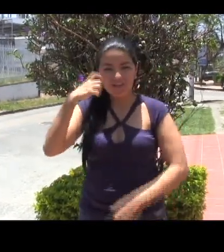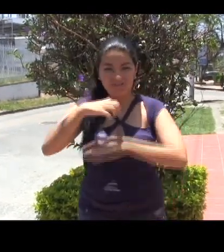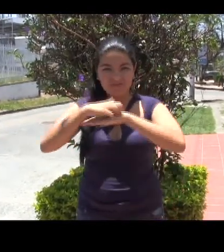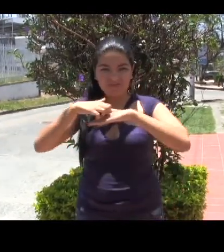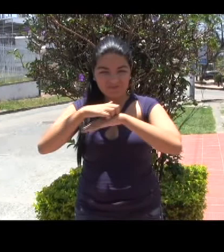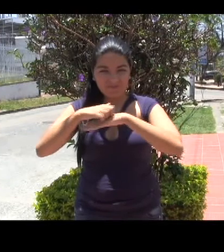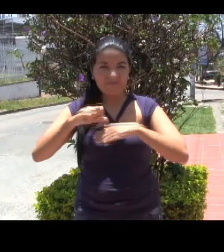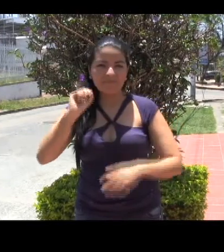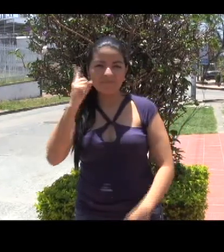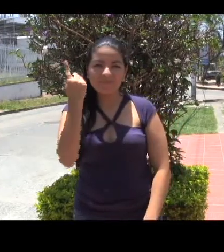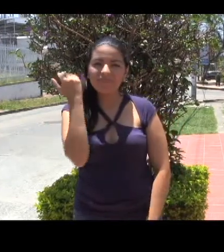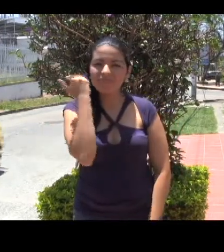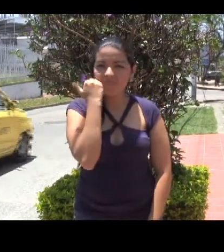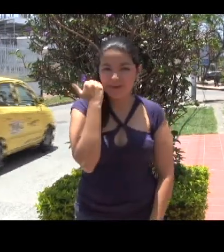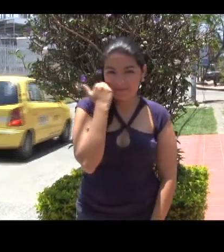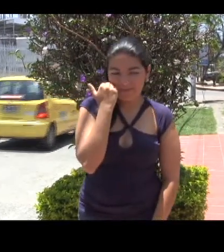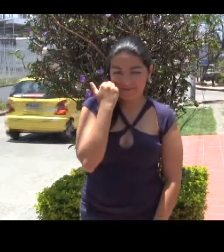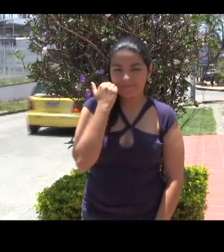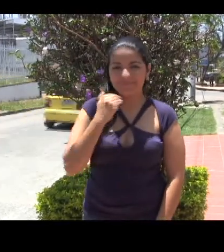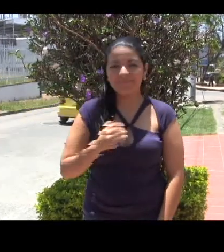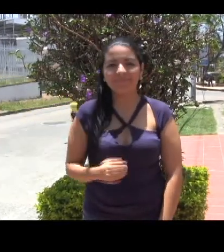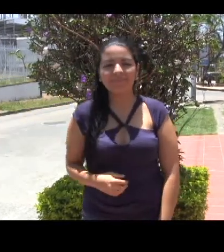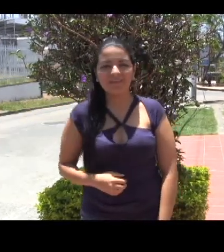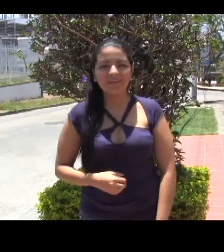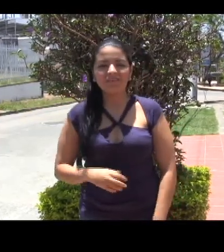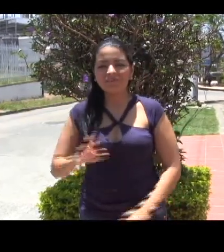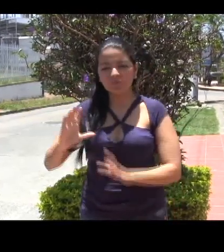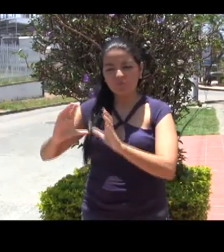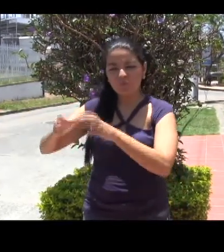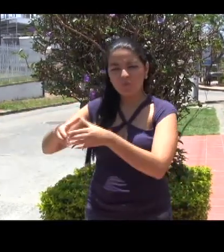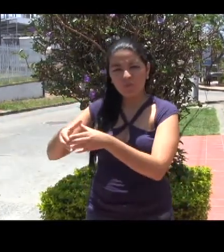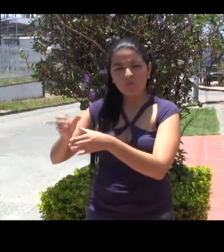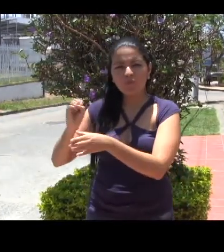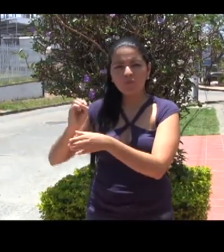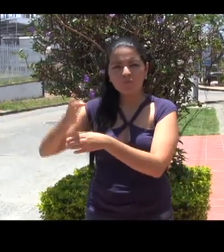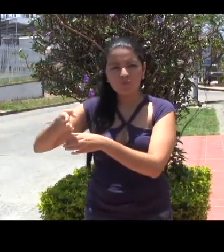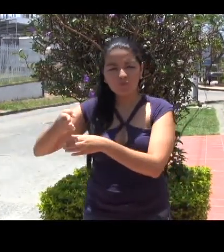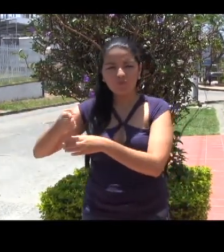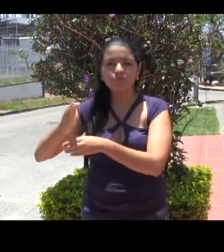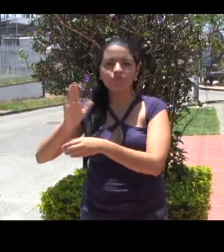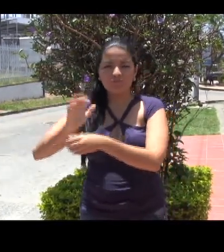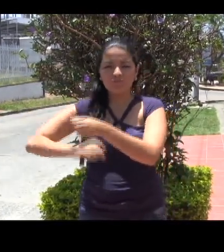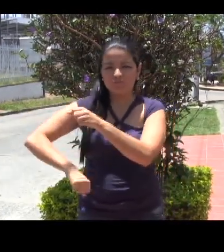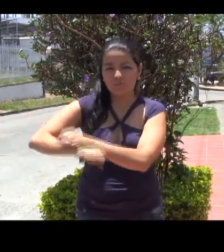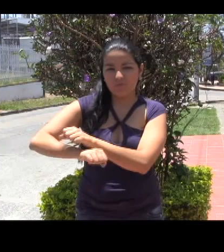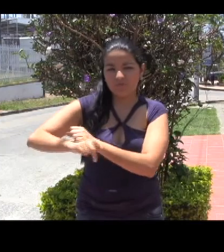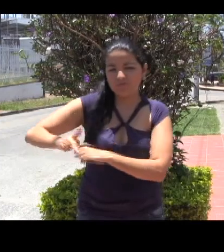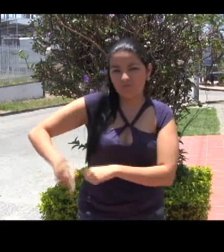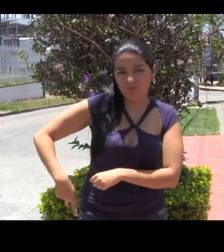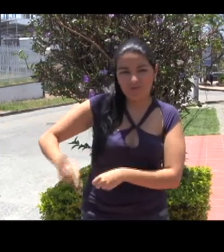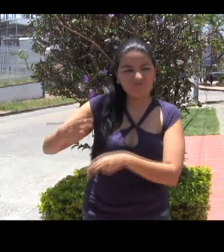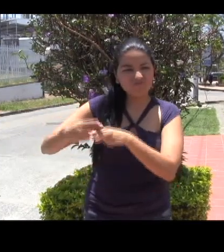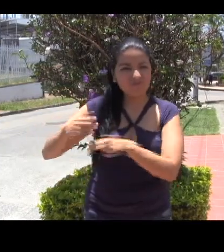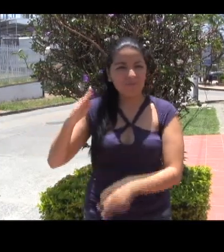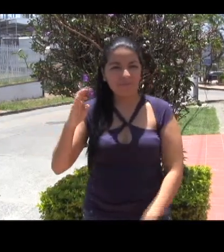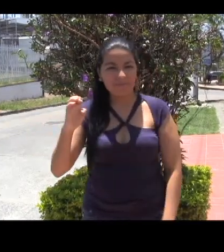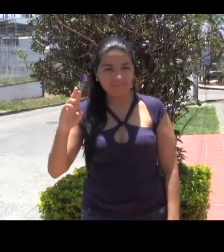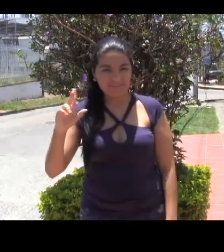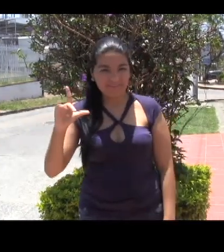Segundo, tendremos a la primera dama del departamento. Y por último, veremos algo de la escuela de fútbol del Club Berlín.